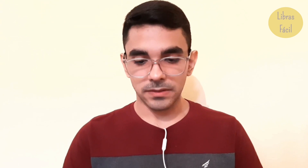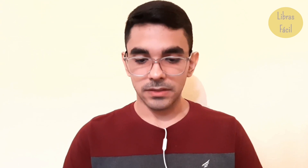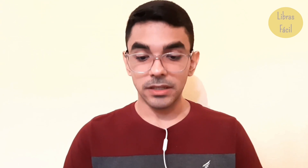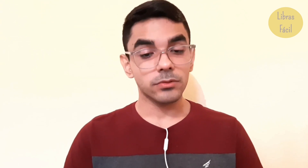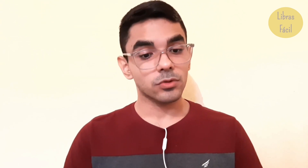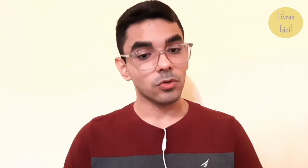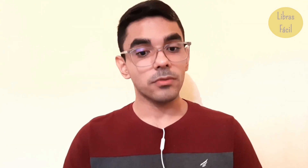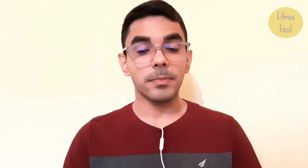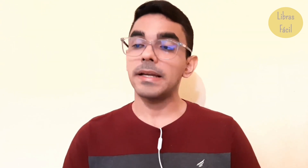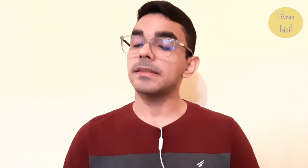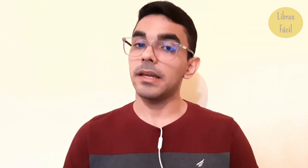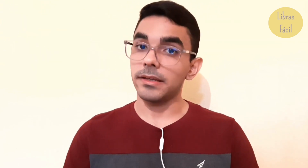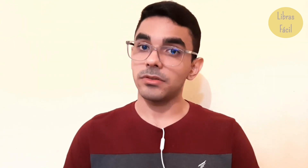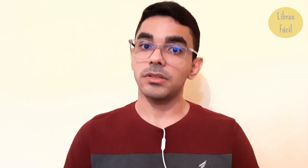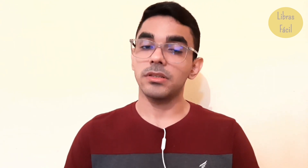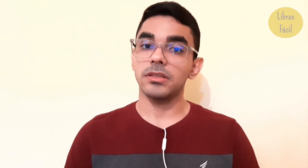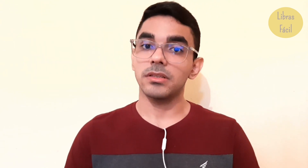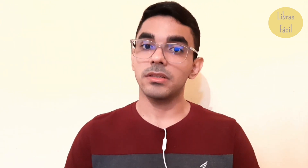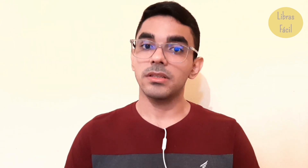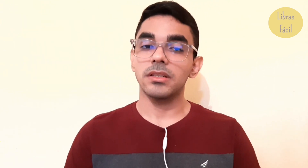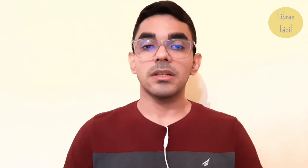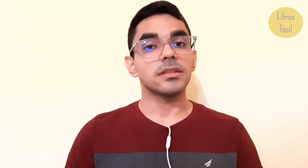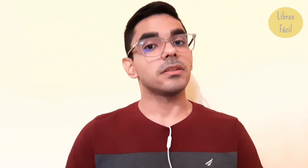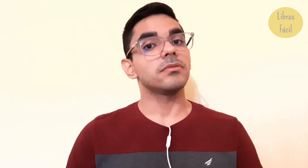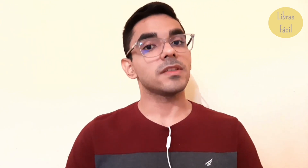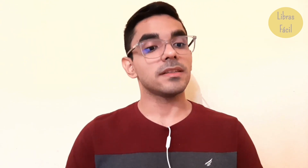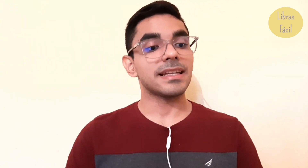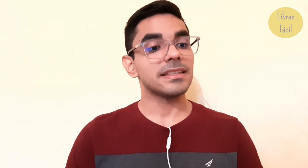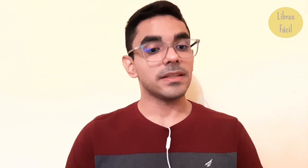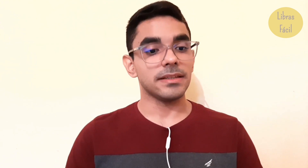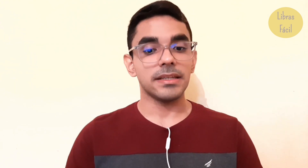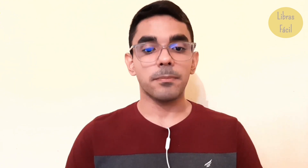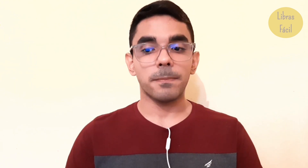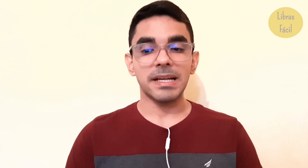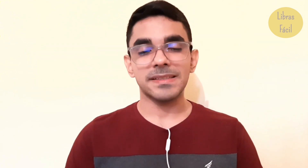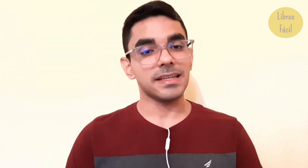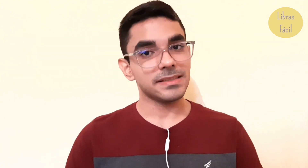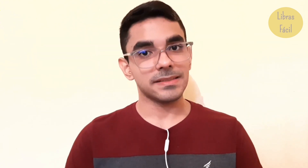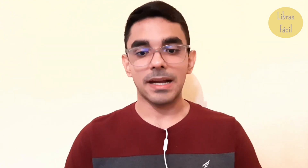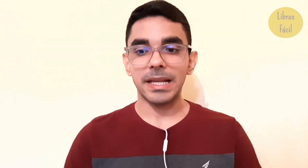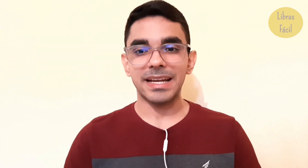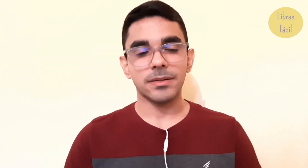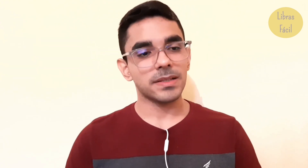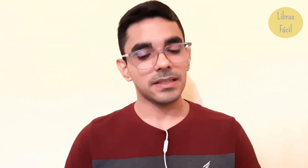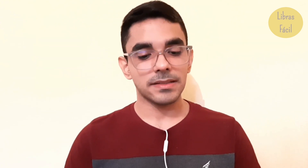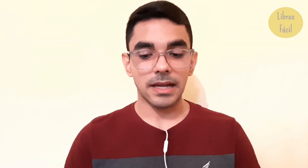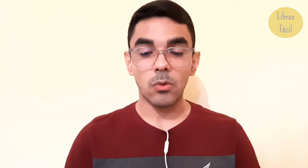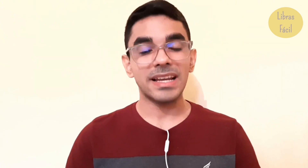eu sou paciente. Então, você está dando a entender que paciência, a palavra paciência, a qualidade